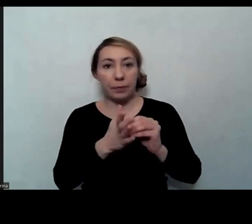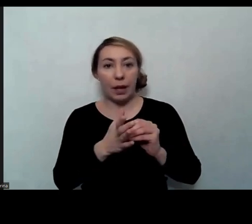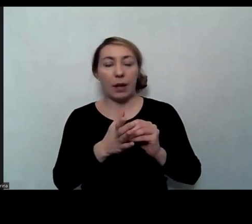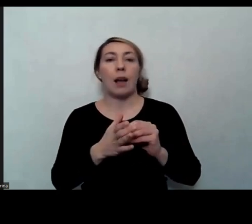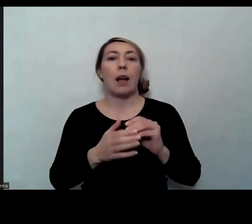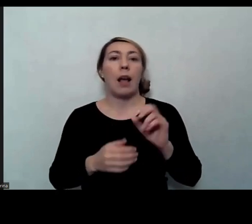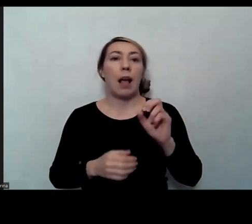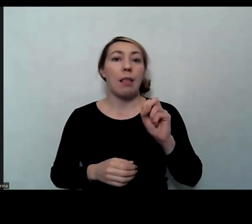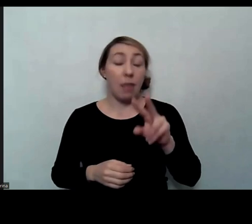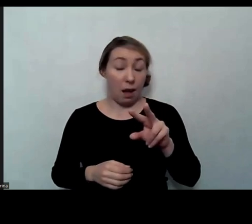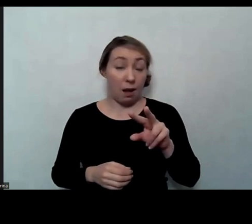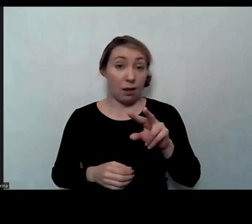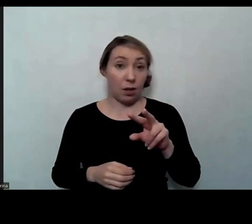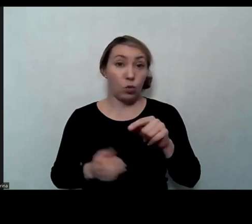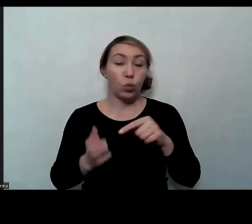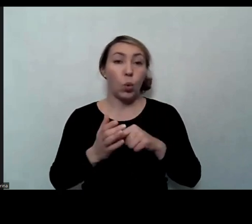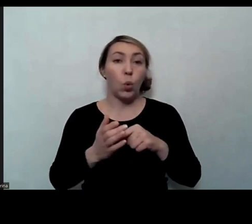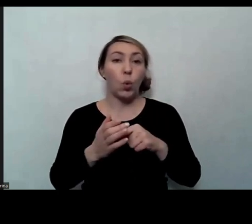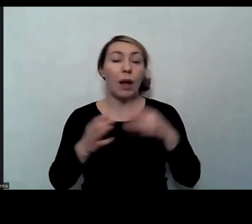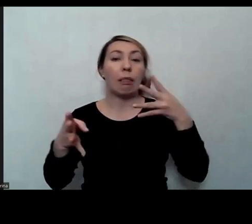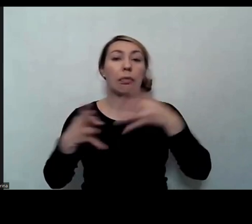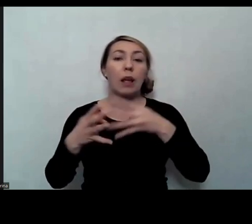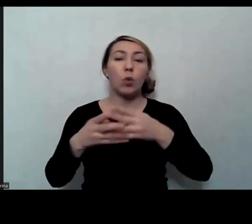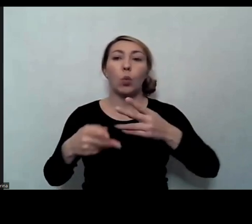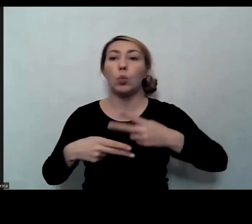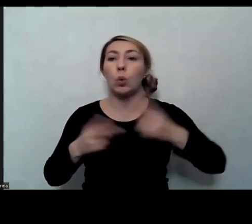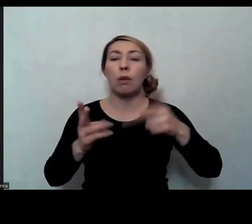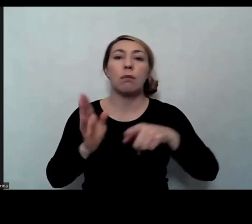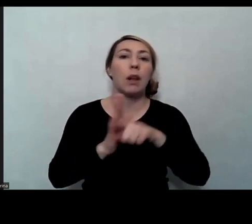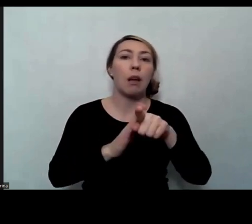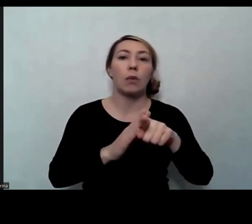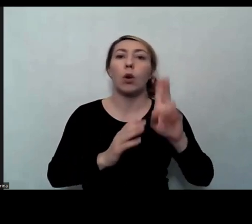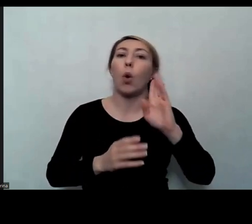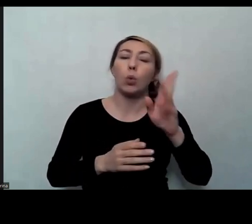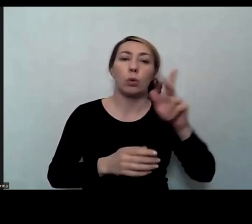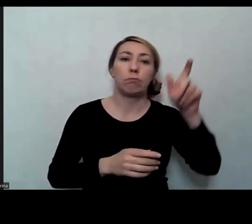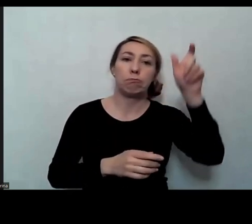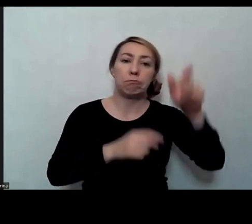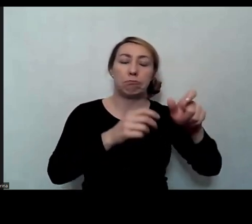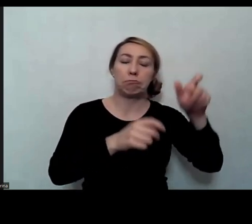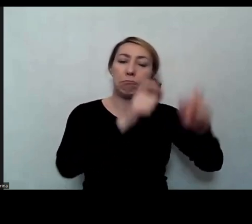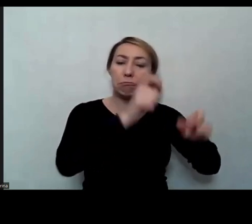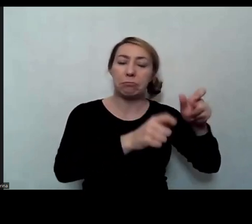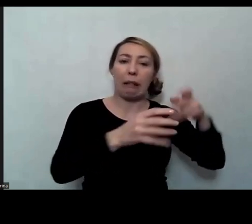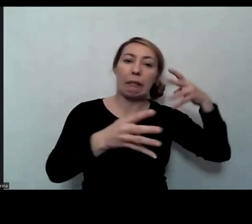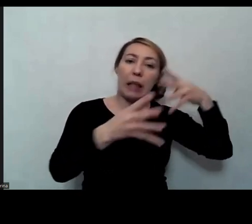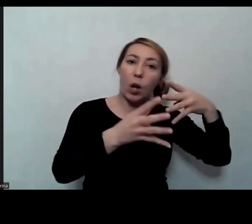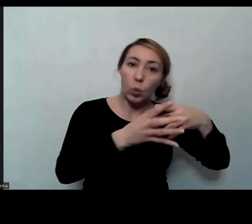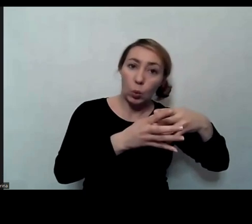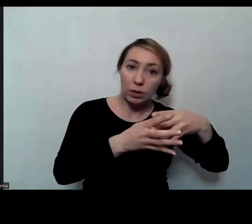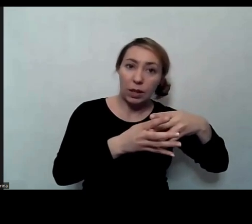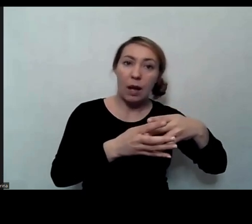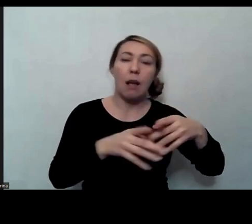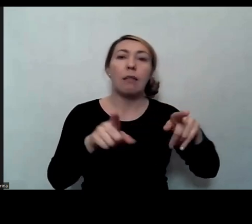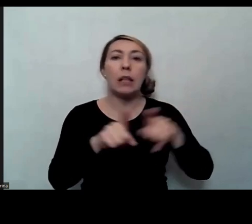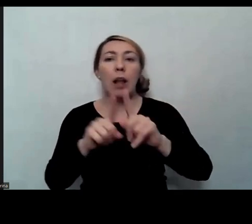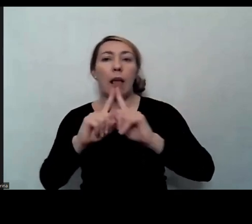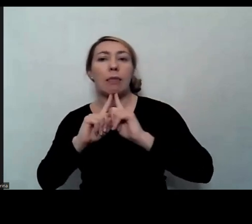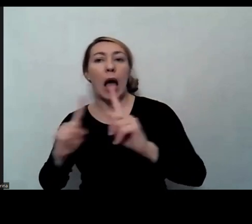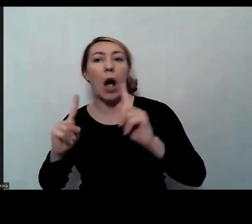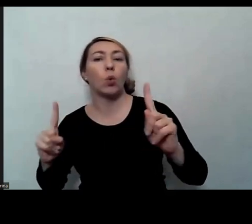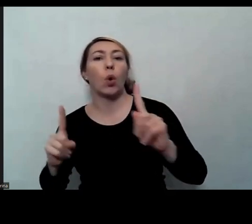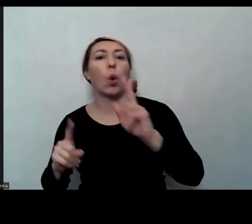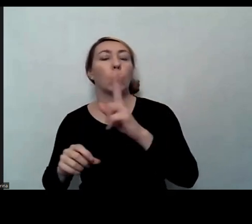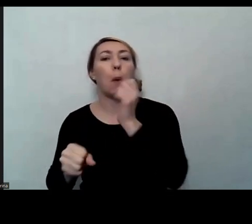Tak, test jest udostępniany tylko i wyłącznie diagnostom, ewentualnie również nauczycielom